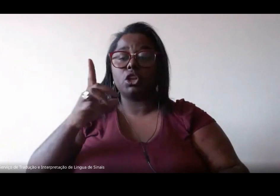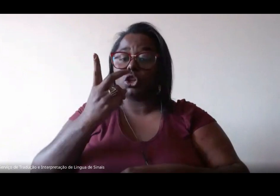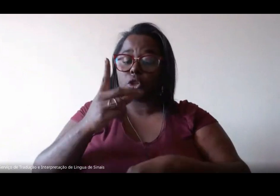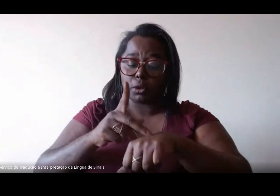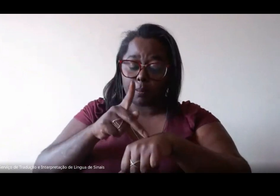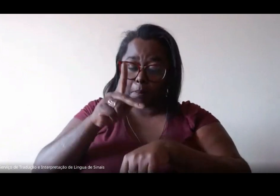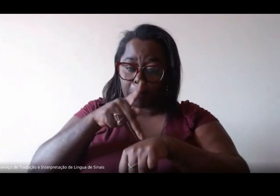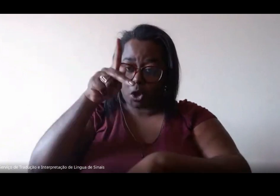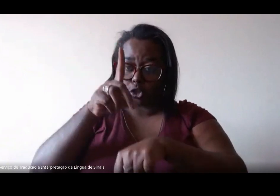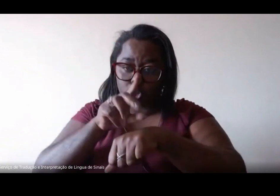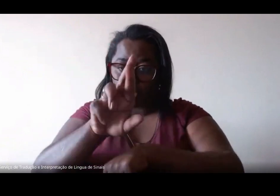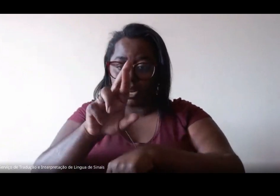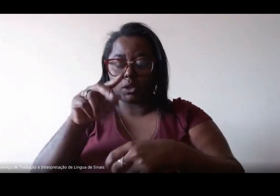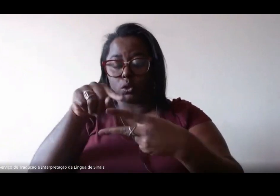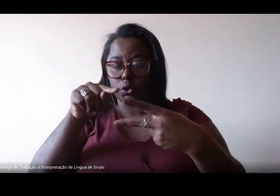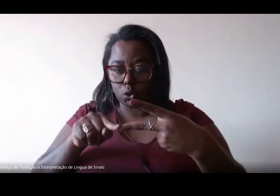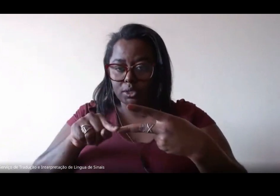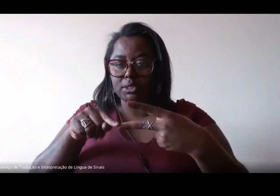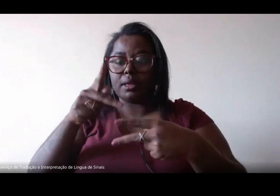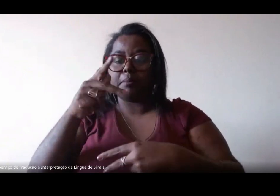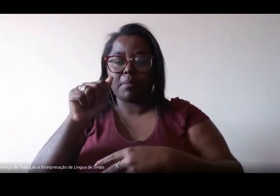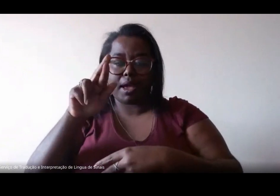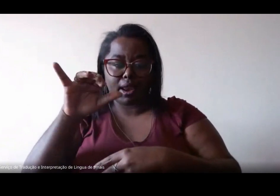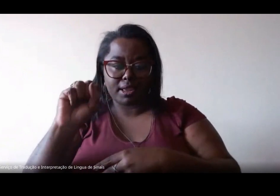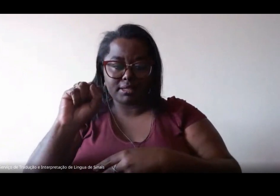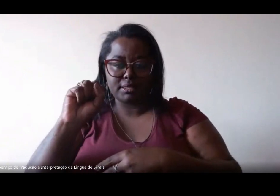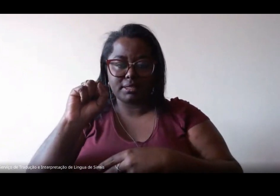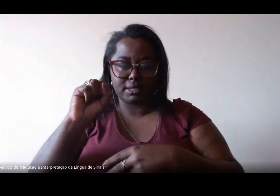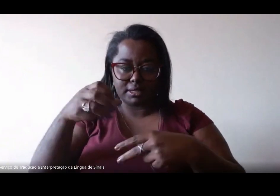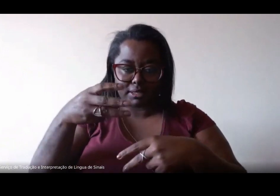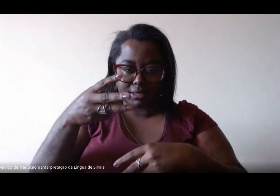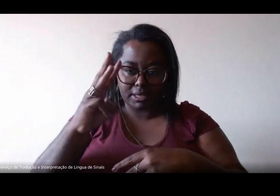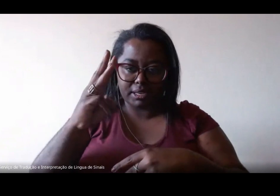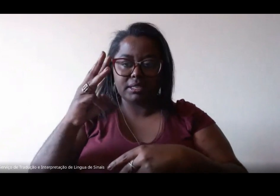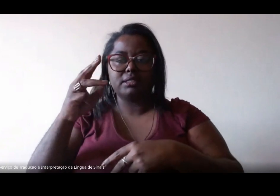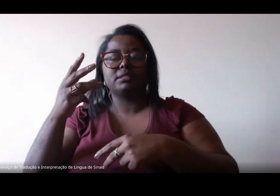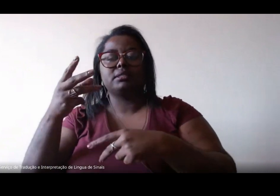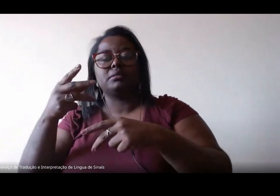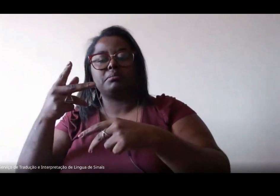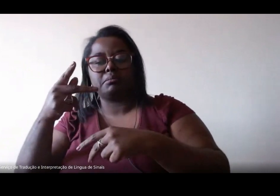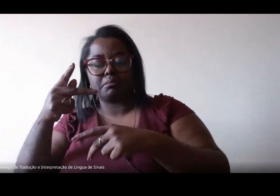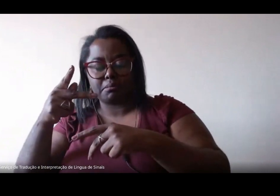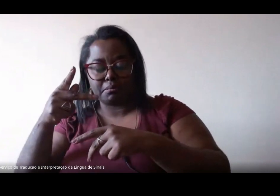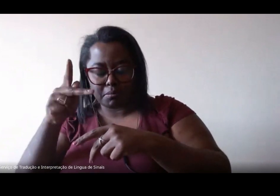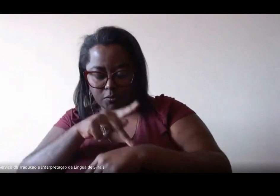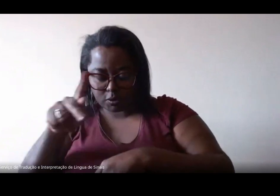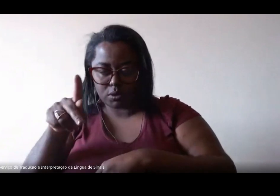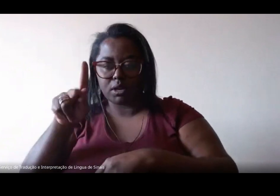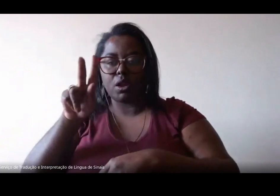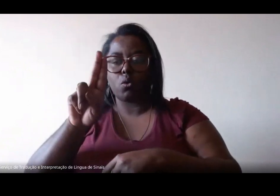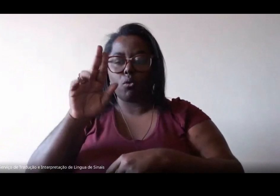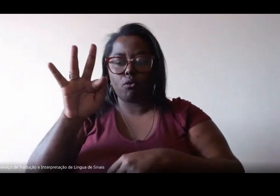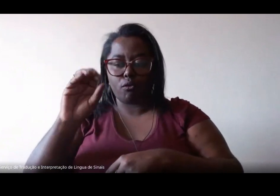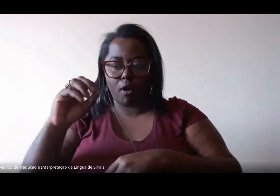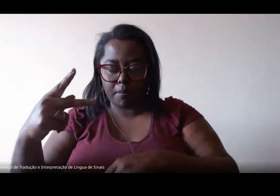dois pós-doutorados em Análise do Discurso em País 13 e em País 3, professora na Universidade Federal de